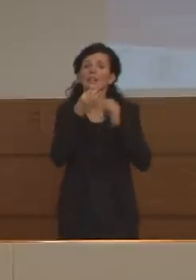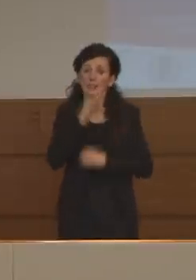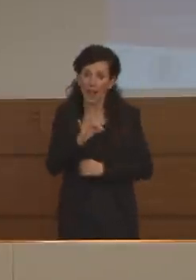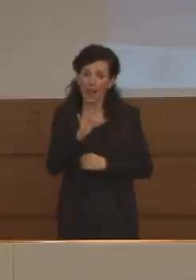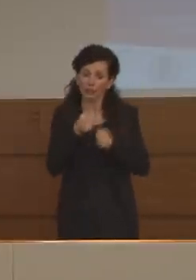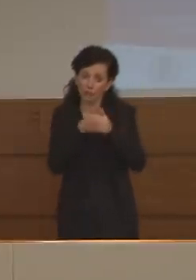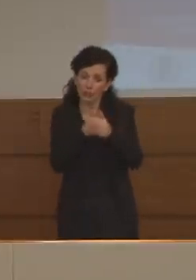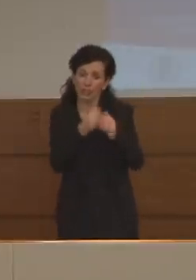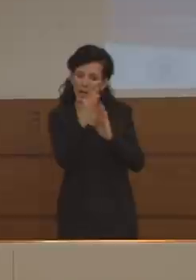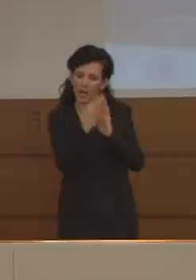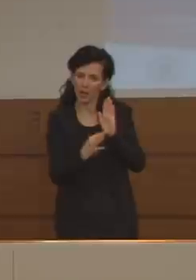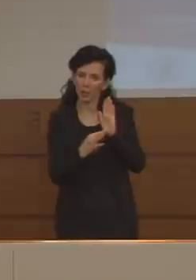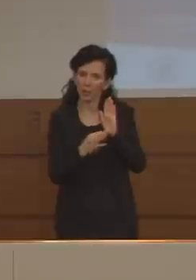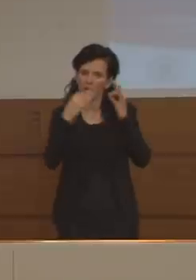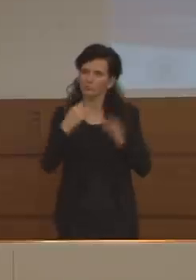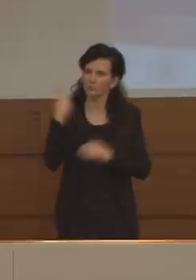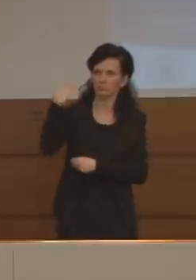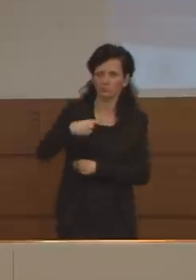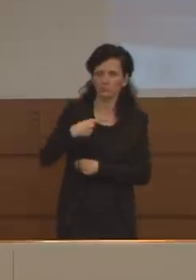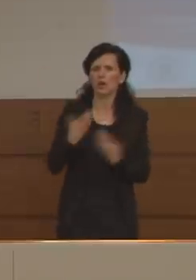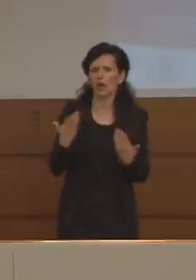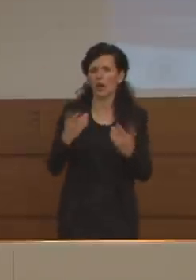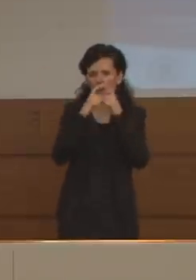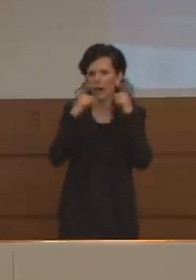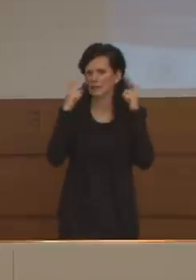che sono state date